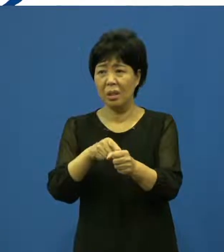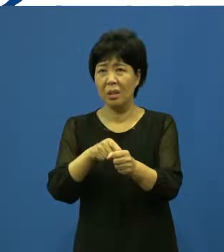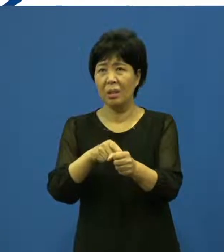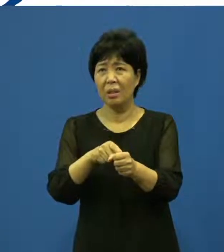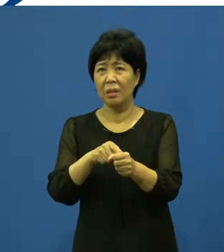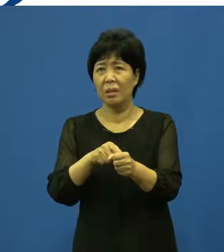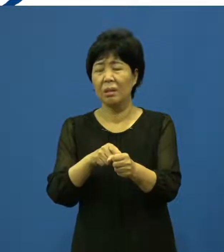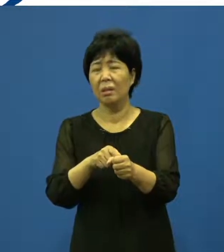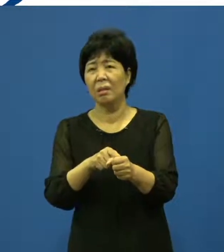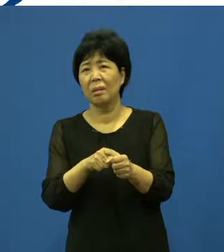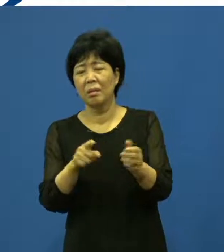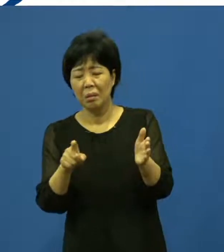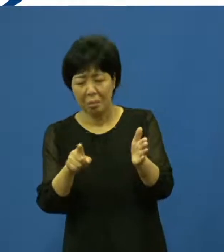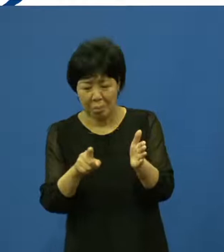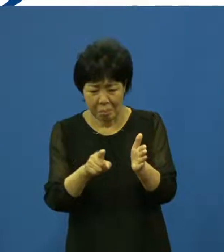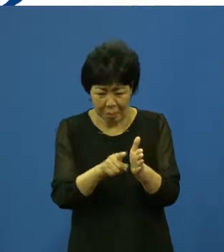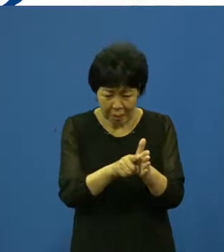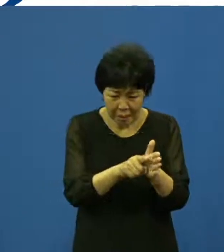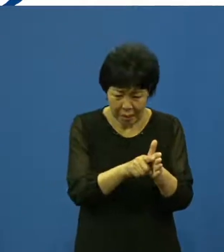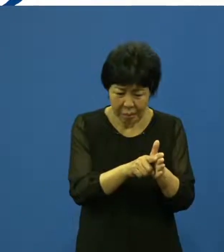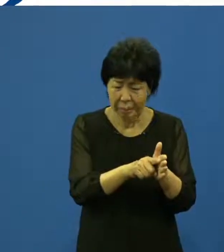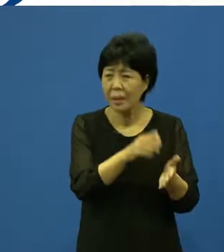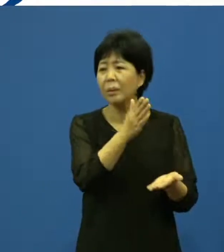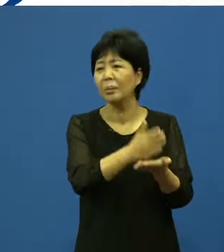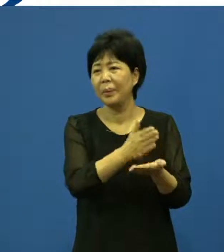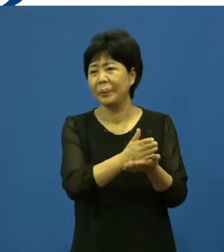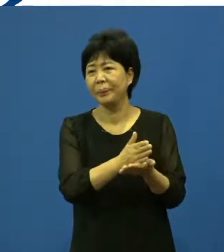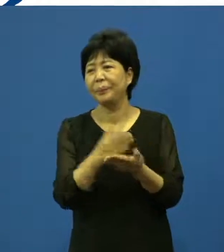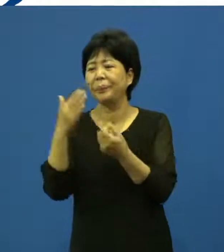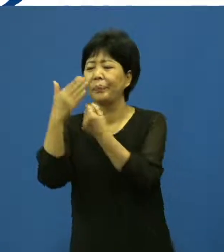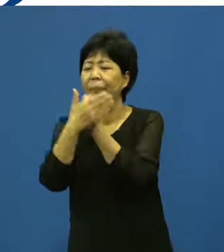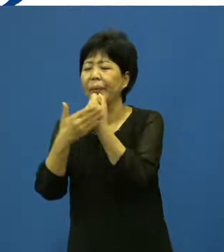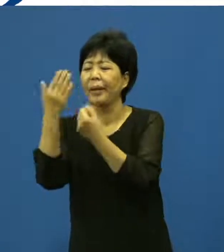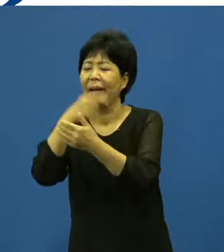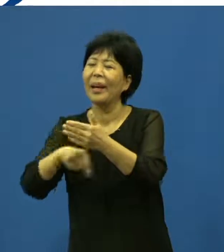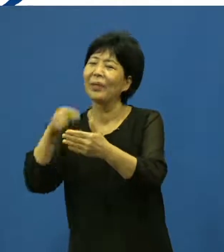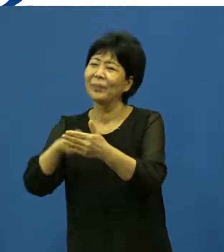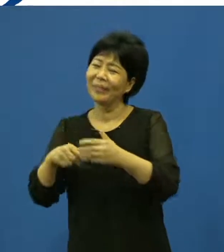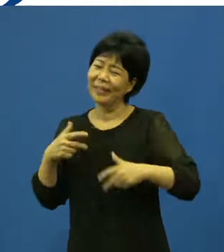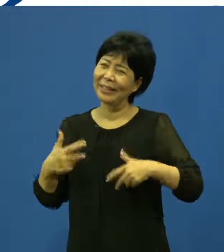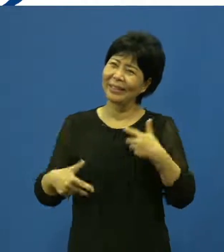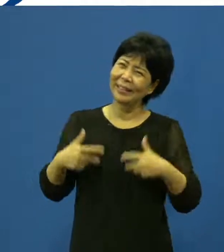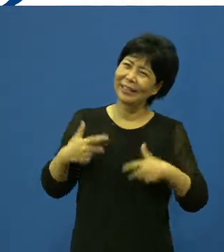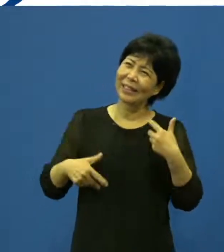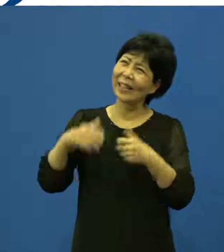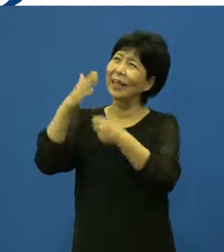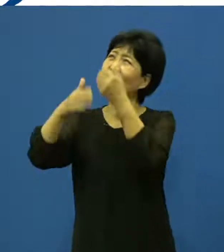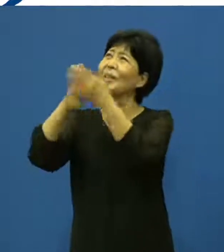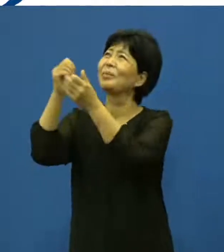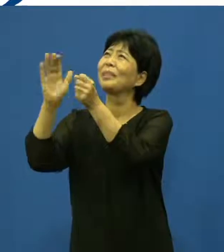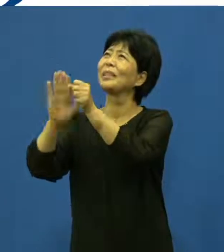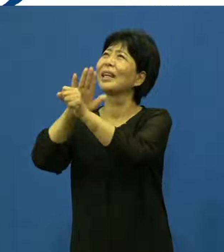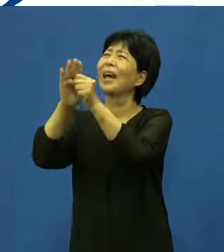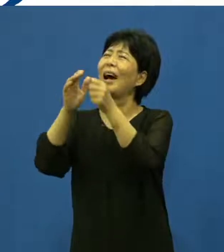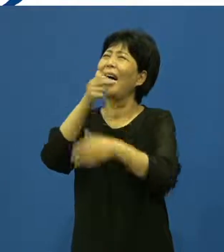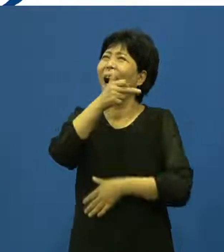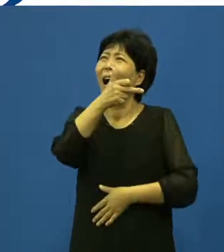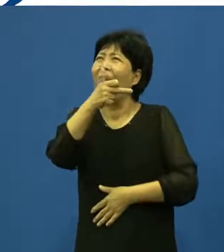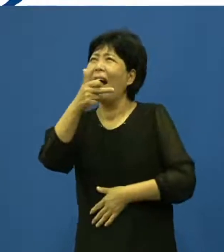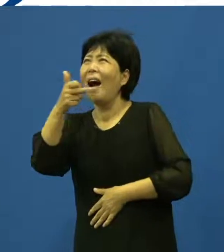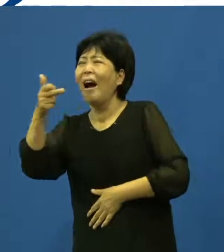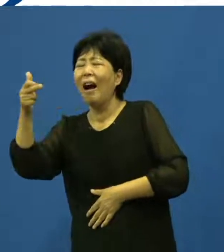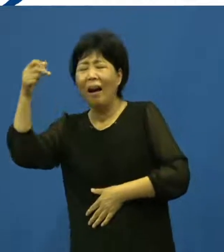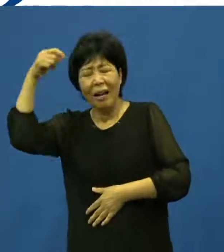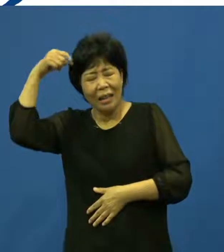받고 예수님의 그 사랑을 느끼고 그 안에서 인조이하고 그 사랑이 얼마나 큰가를 알아가면서 스스로